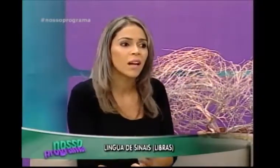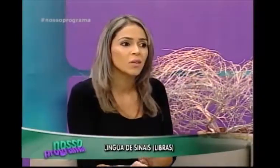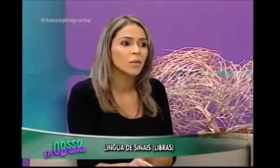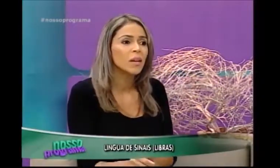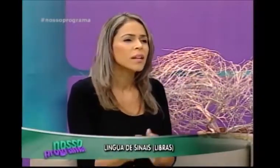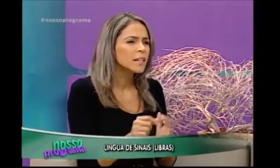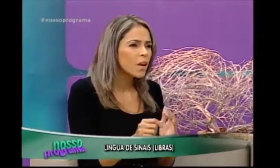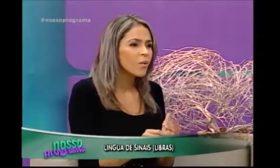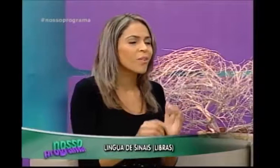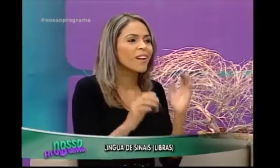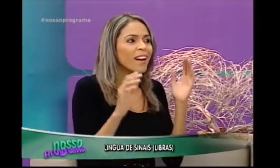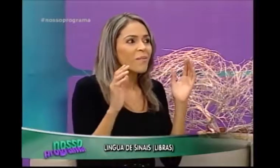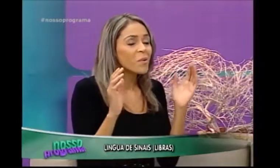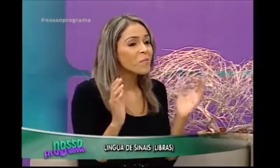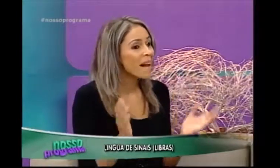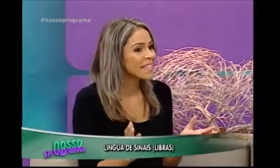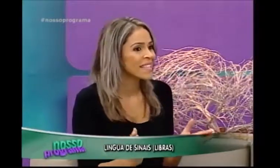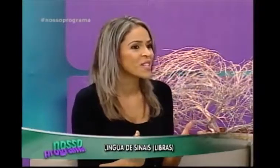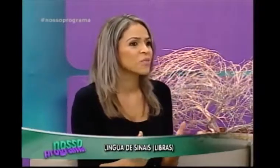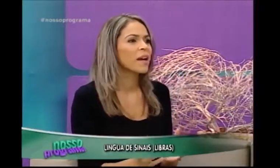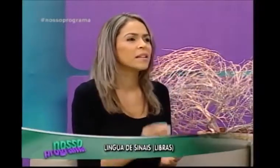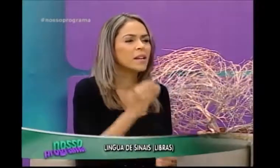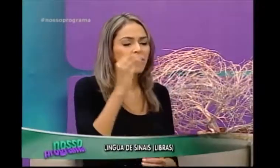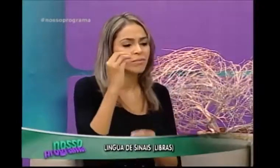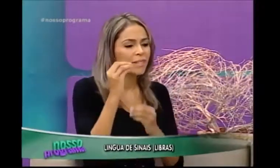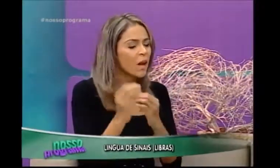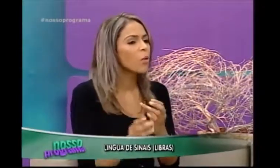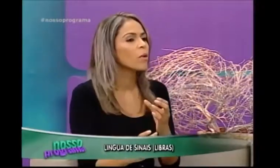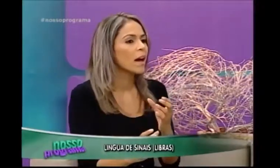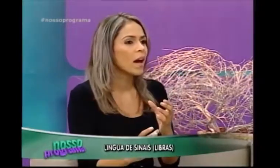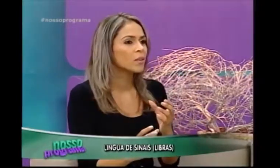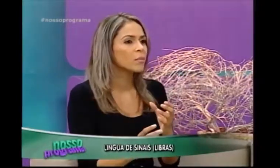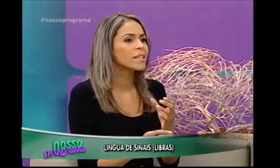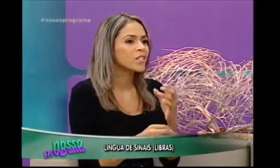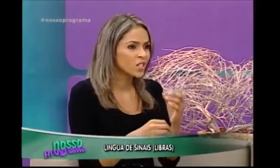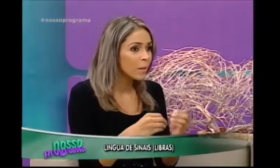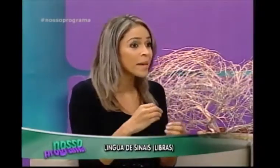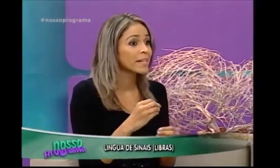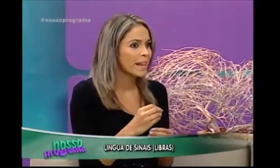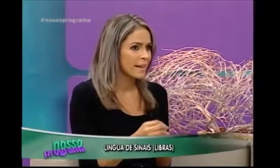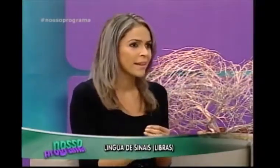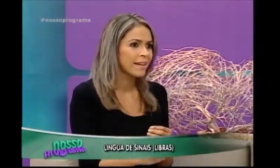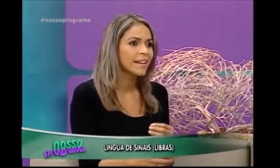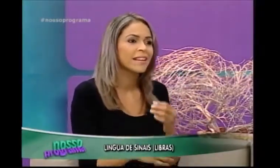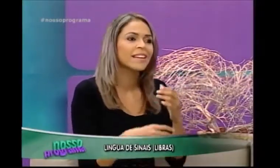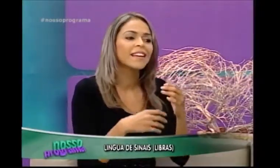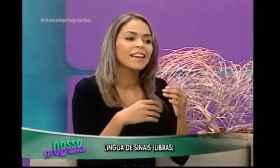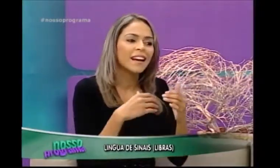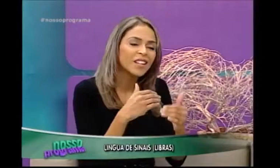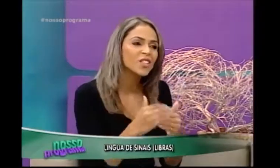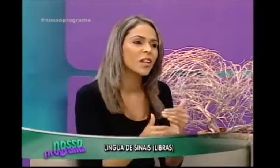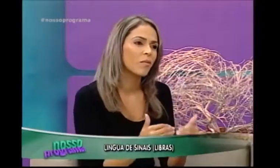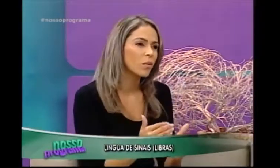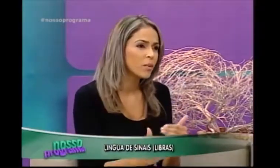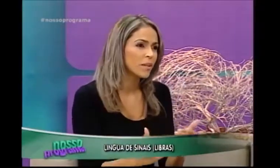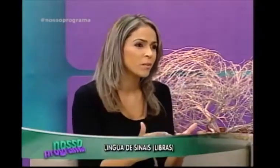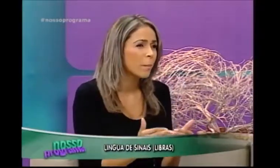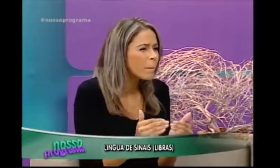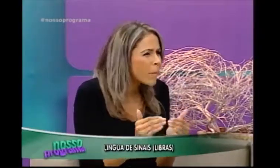cortado. Então, por mais que a gente fale, não, tem algo errado, mas a gente também tem que entender que a gente está evoluindo.